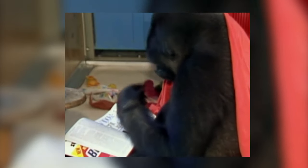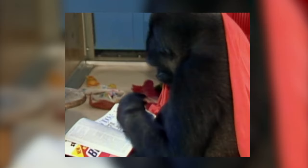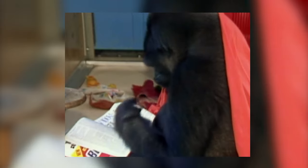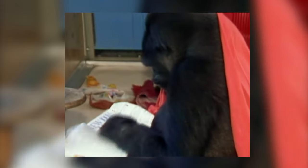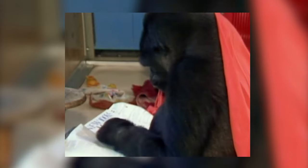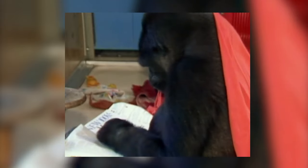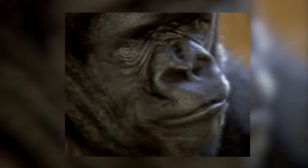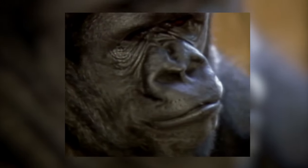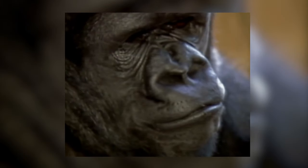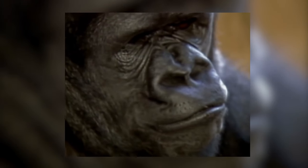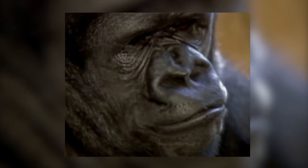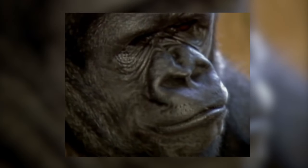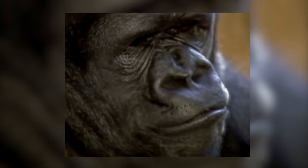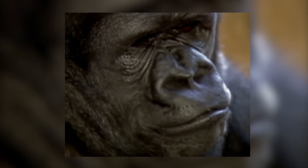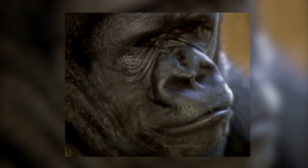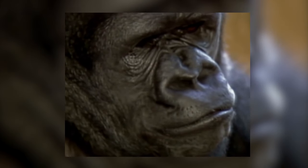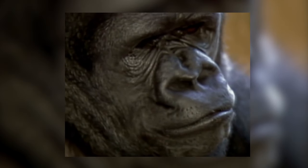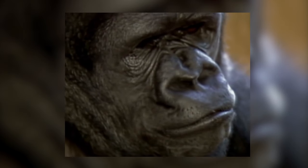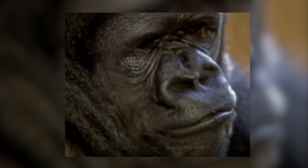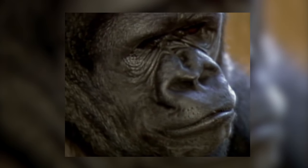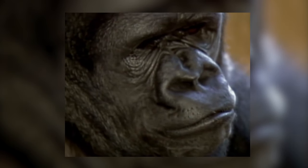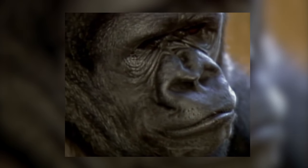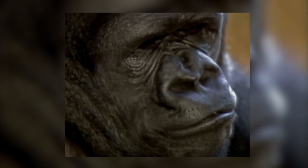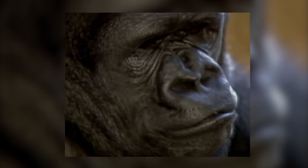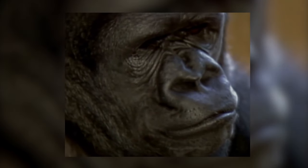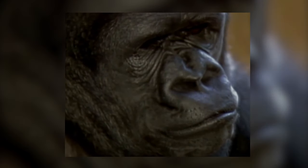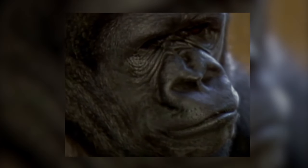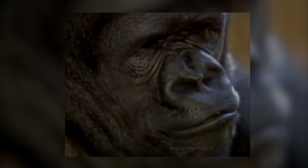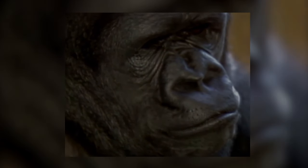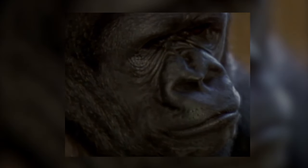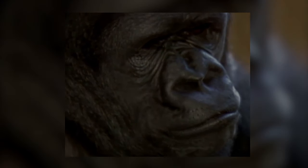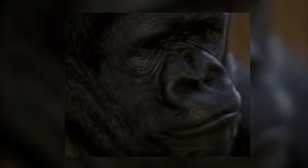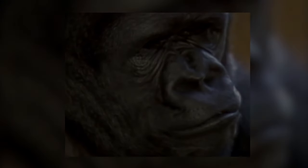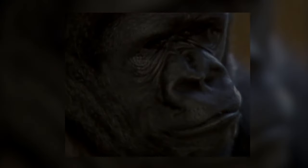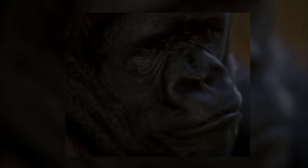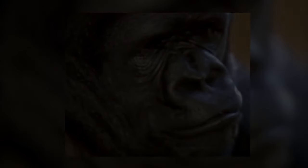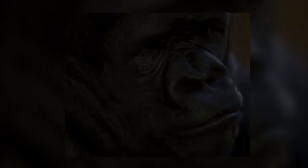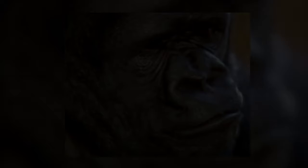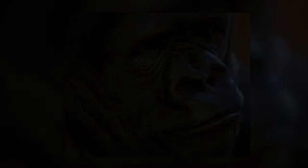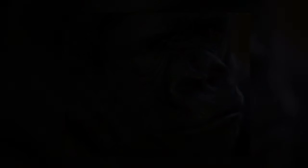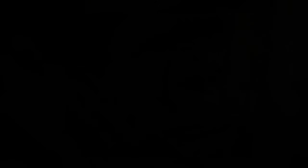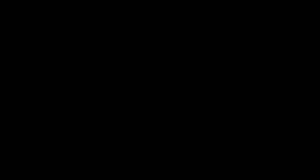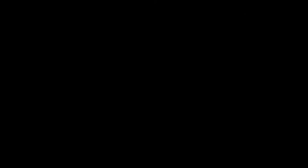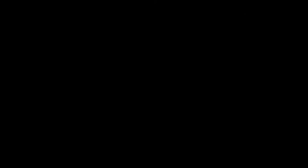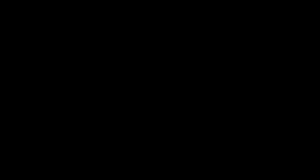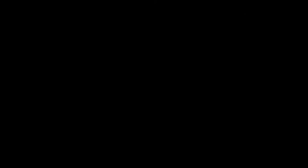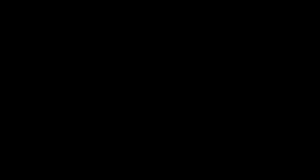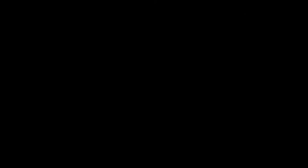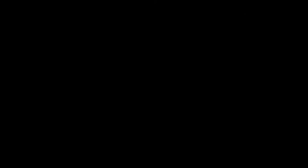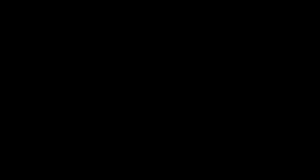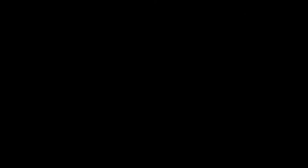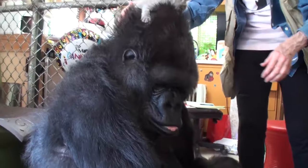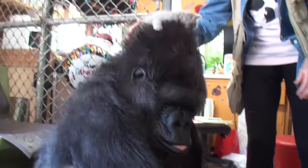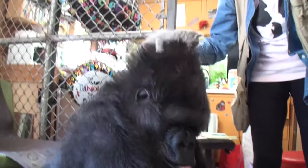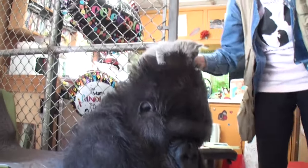giugno 2018, nella riserva della Gorilla Foundation, all'età di 46 anni. La Gorilla Foundation ha rilasciato una dichiarazione secondo